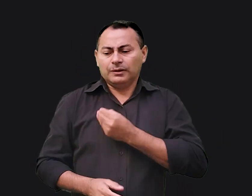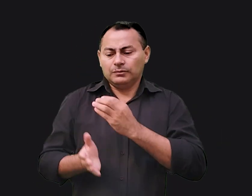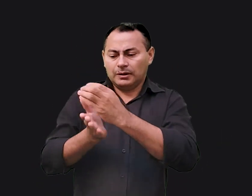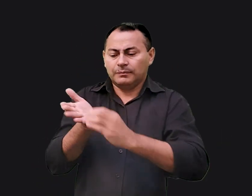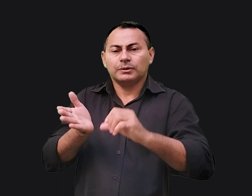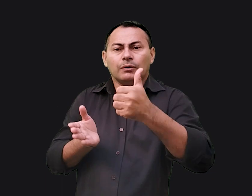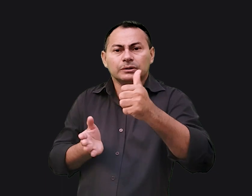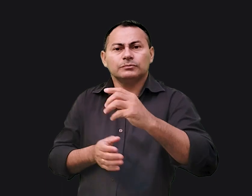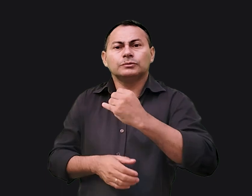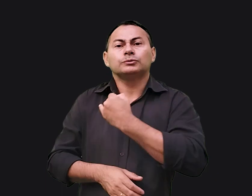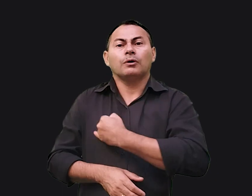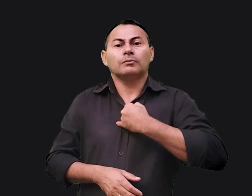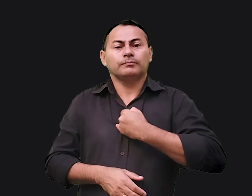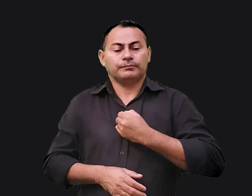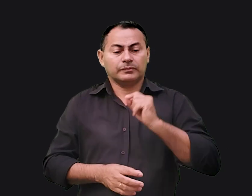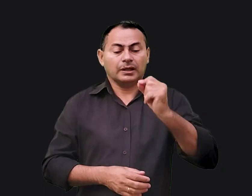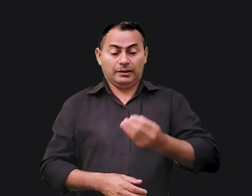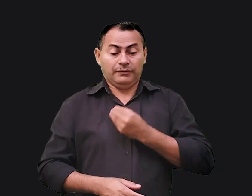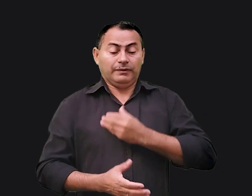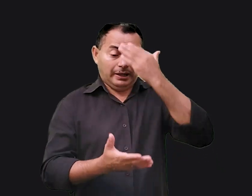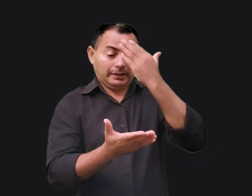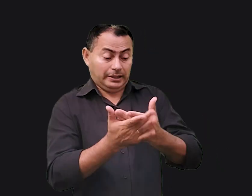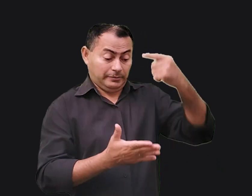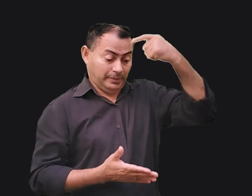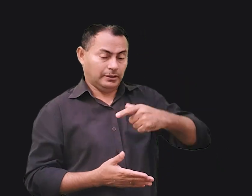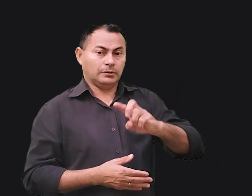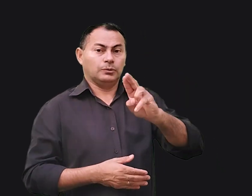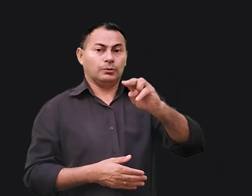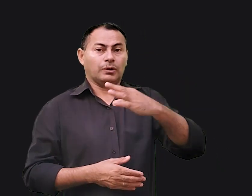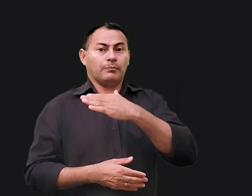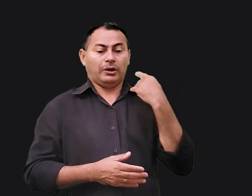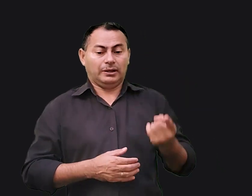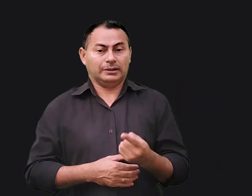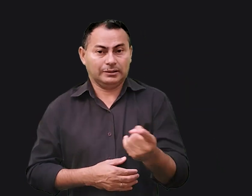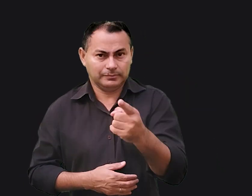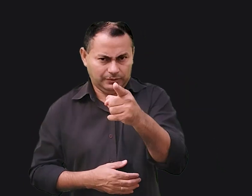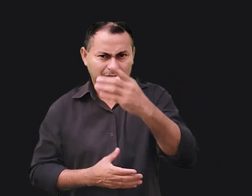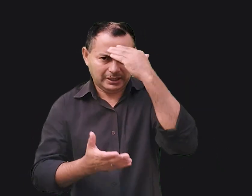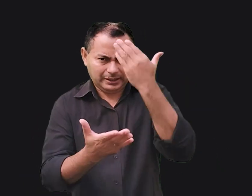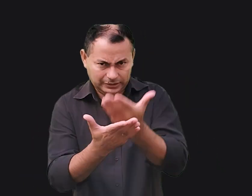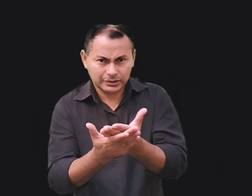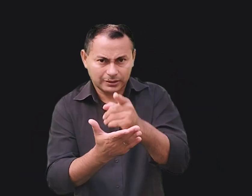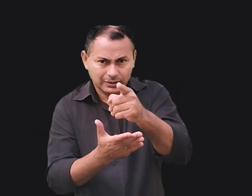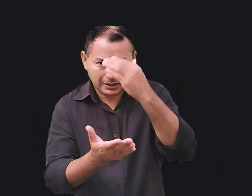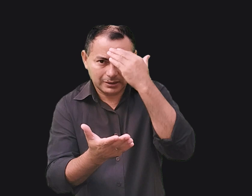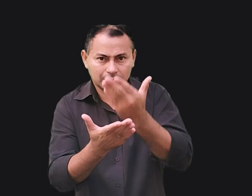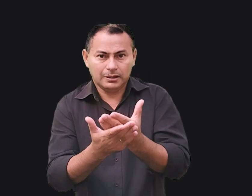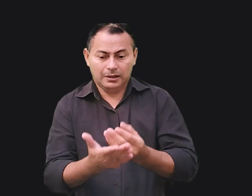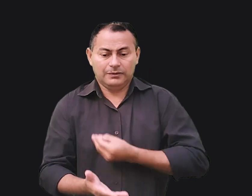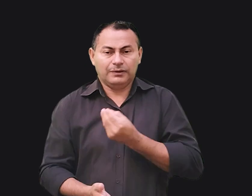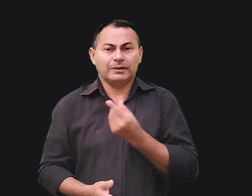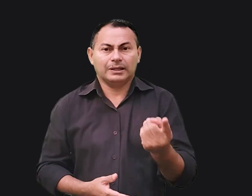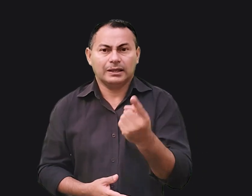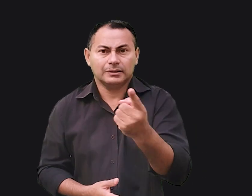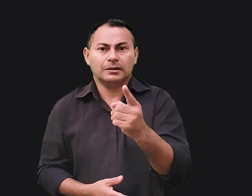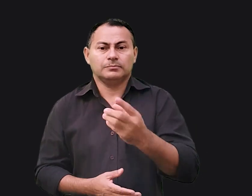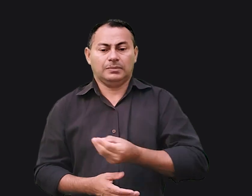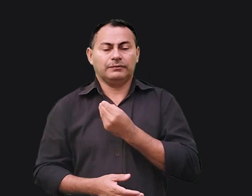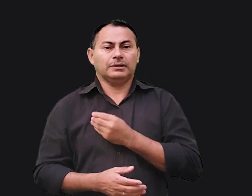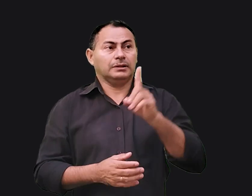no capítulo 11 de João? Quem vive e crê em mim não morrerá eternamente. Você acredita nisso? Vida eterna é a vida como